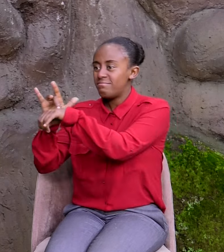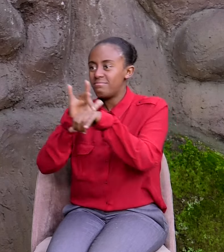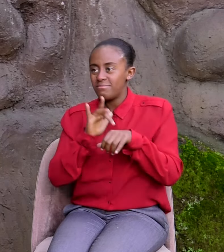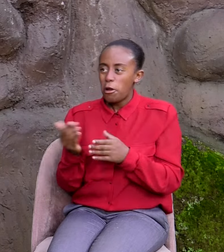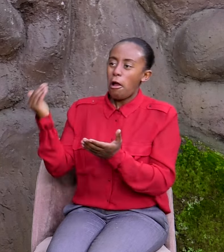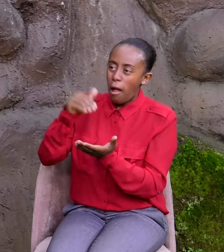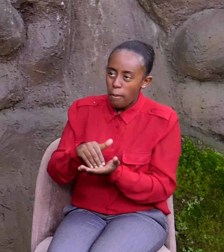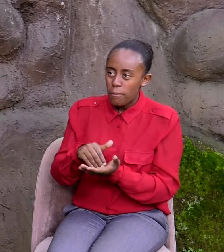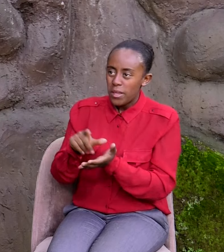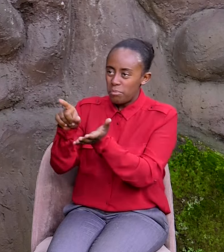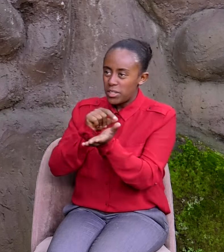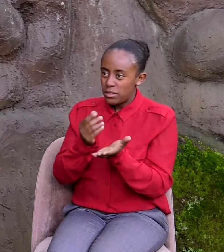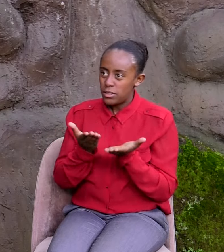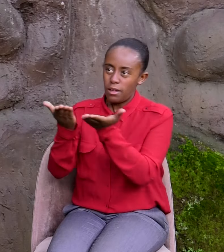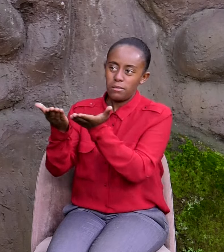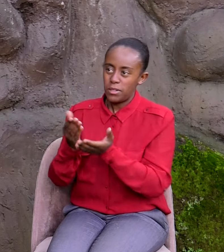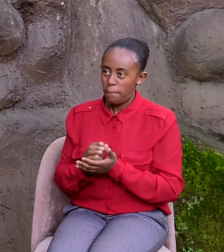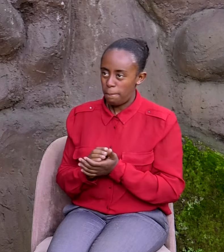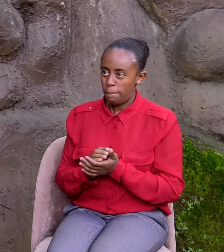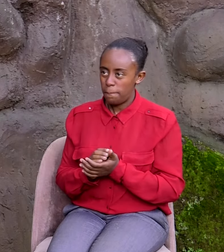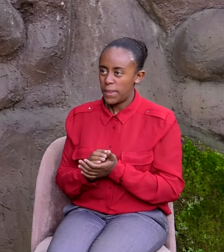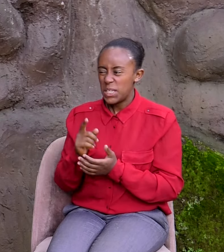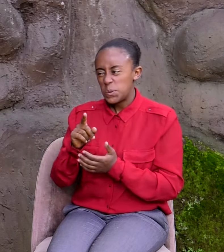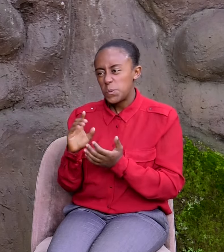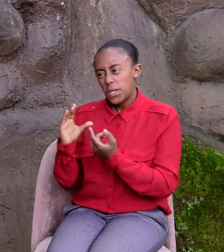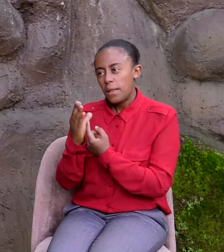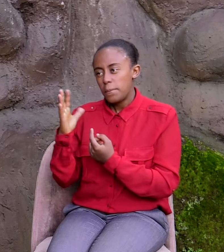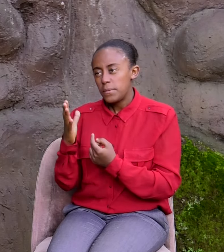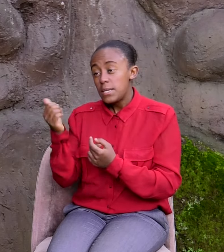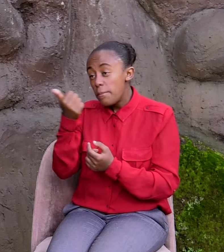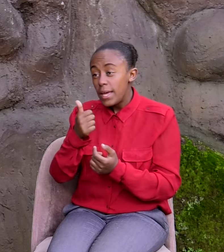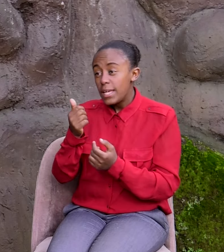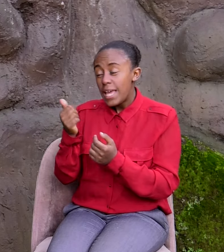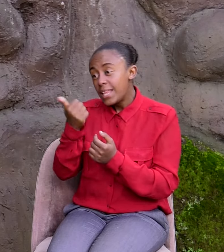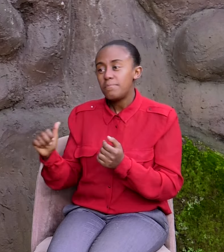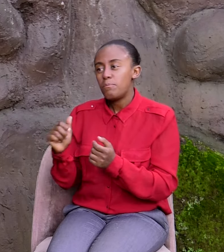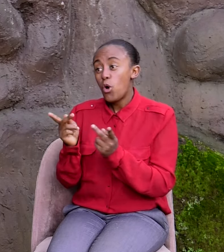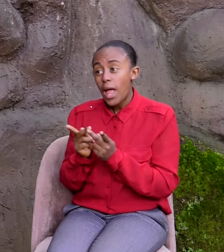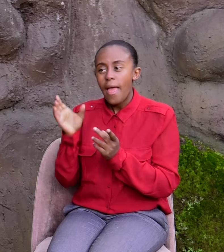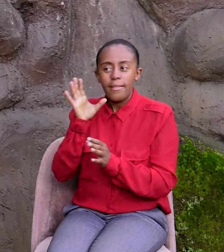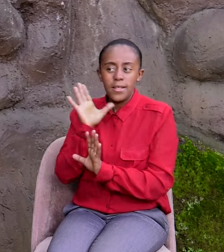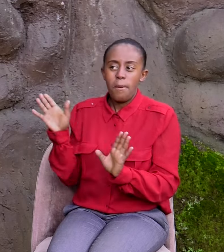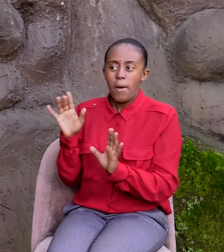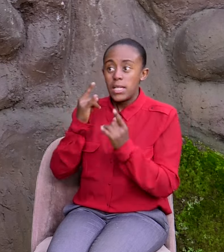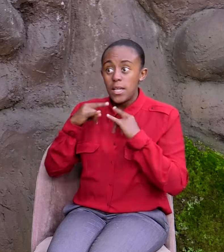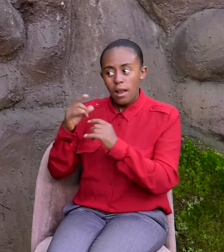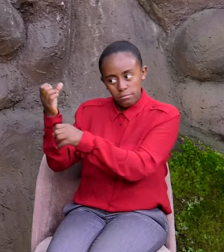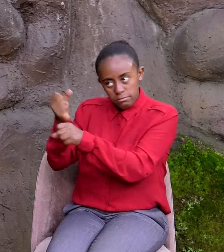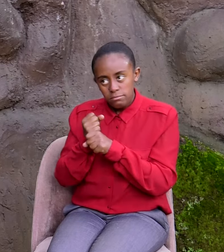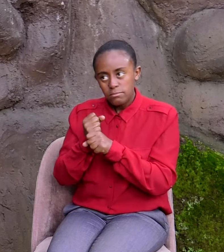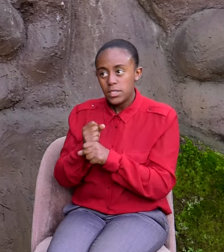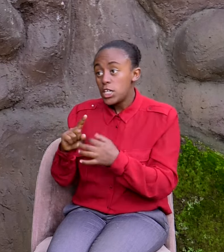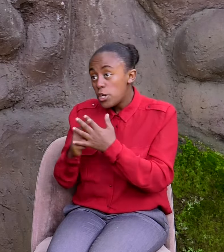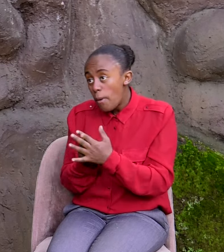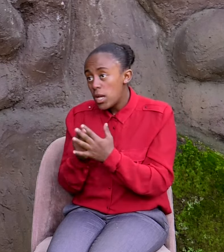አይደለም ፕሪንት ላይ ይዘህ የምትወጣውና ከእሱ አንጻር ይመስለኛል የትም ያልተሰማ ዜና ታመጣለህ። እሱ እንደ ጀማሪ